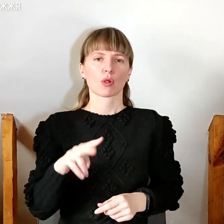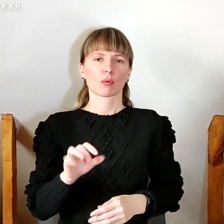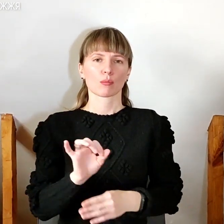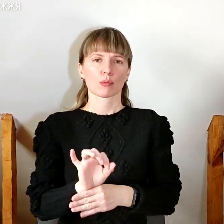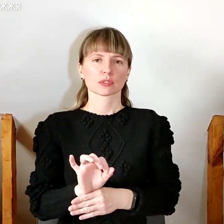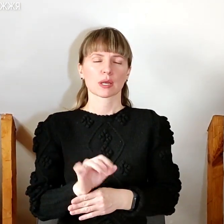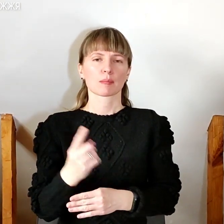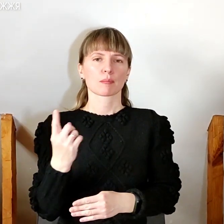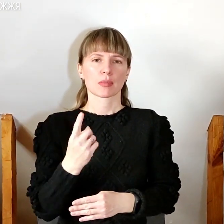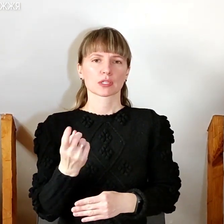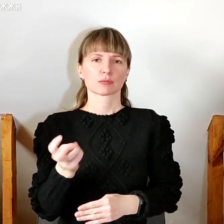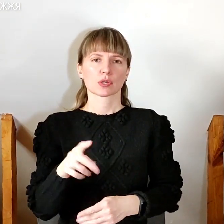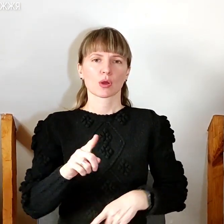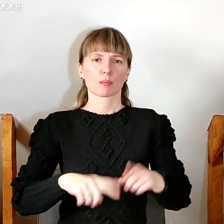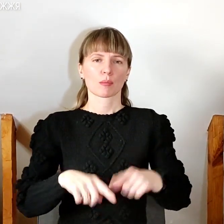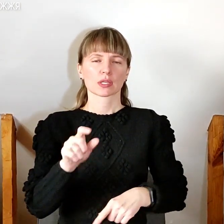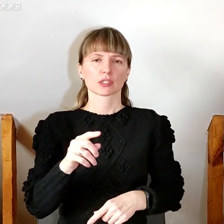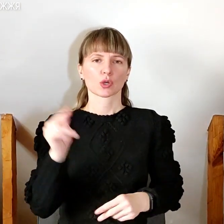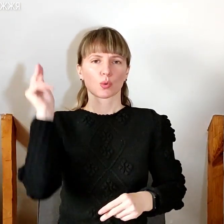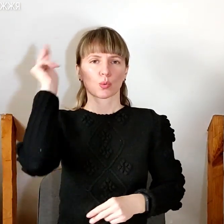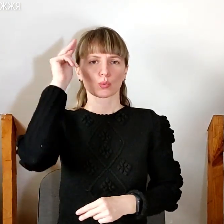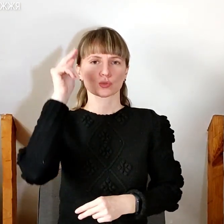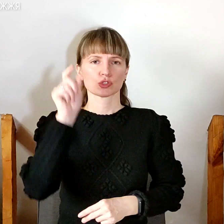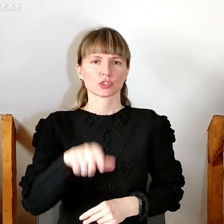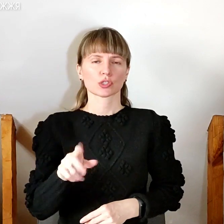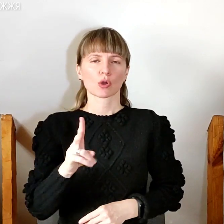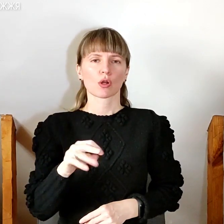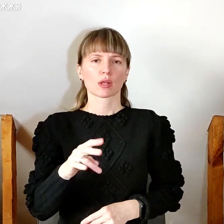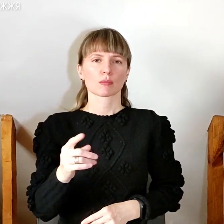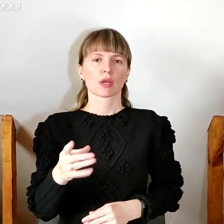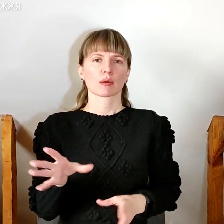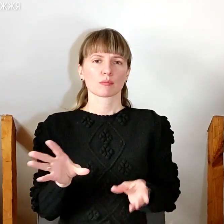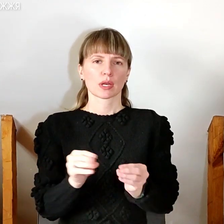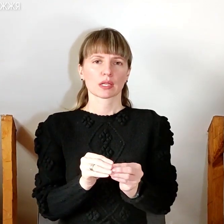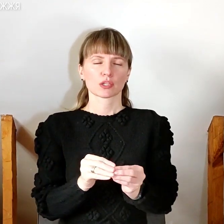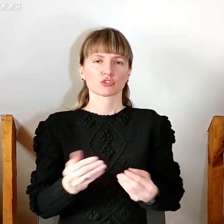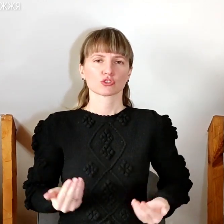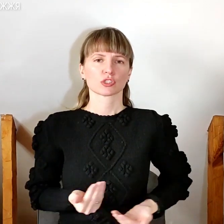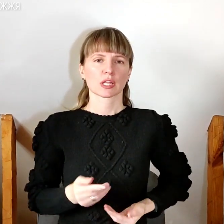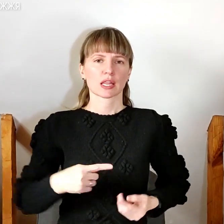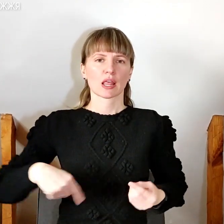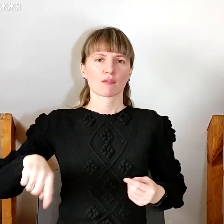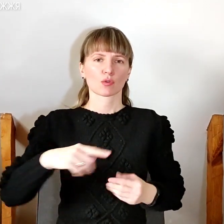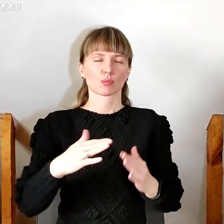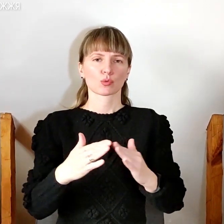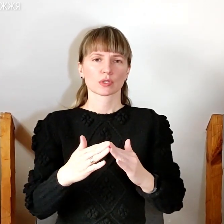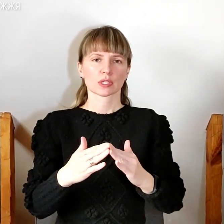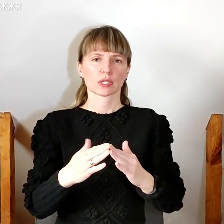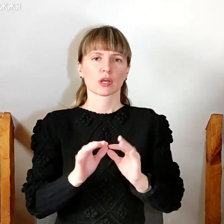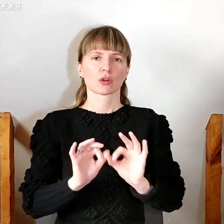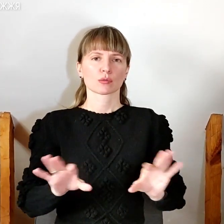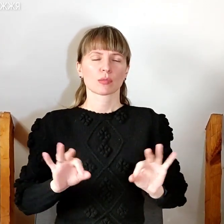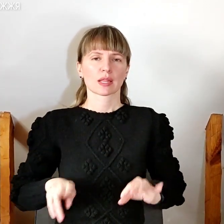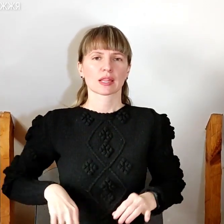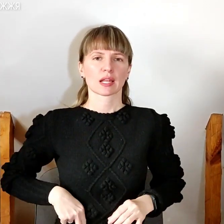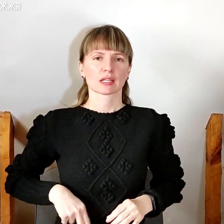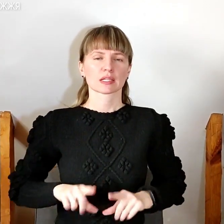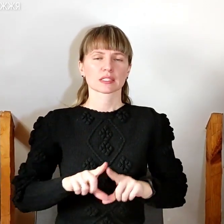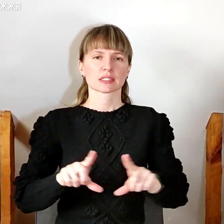Першими відгукнулись батьки та учні колегіуму. Згодом до них приєднались жителі навколишніх будинків, розповіла директорка закладу